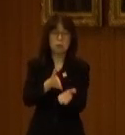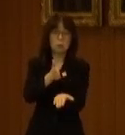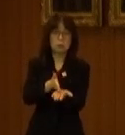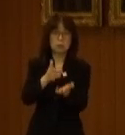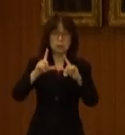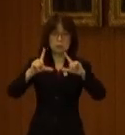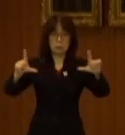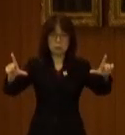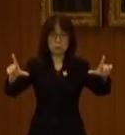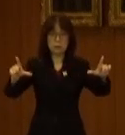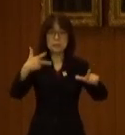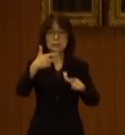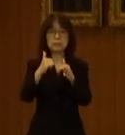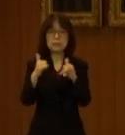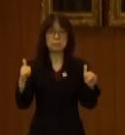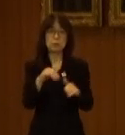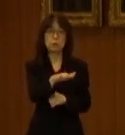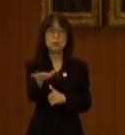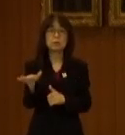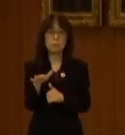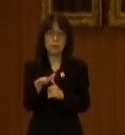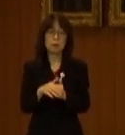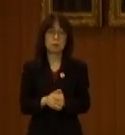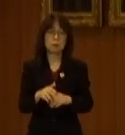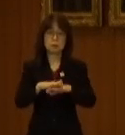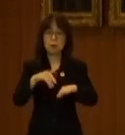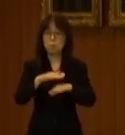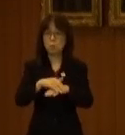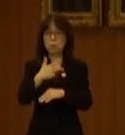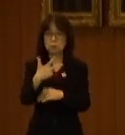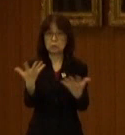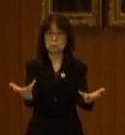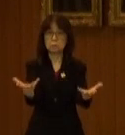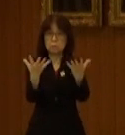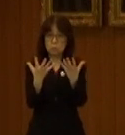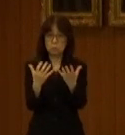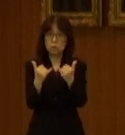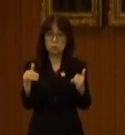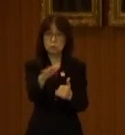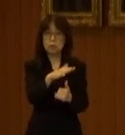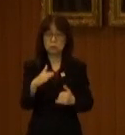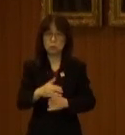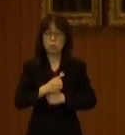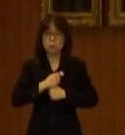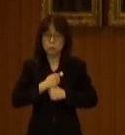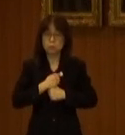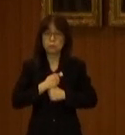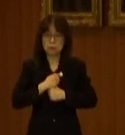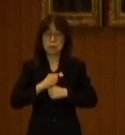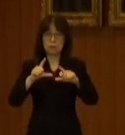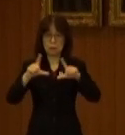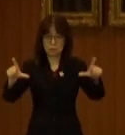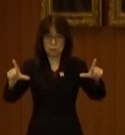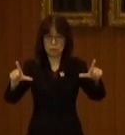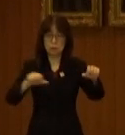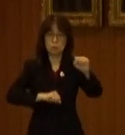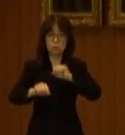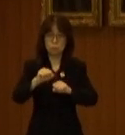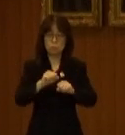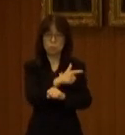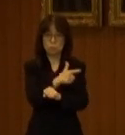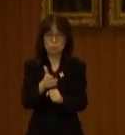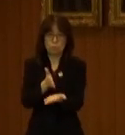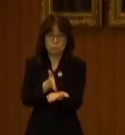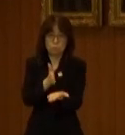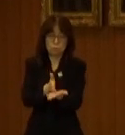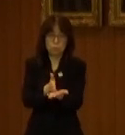ますとともに、市民の皆様そして札幌を訪れる皆様への注意喚起行動変容のお願いをさせていただきたい